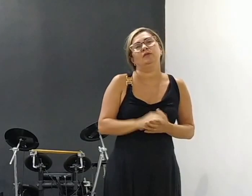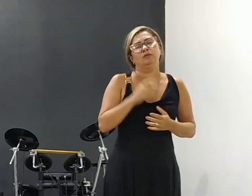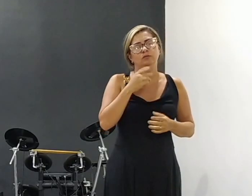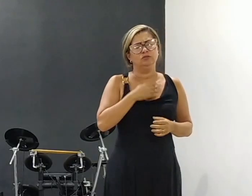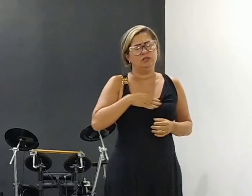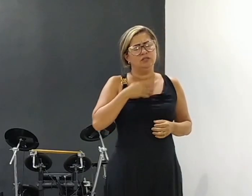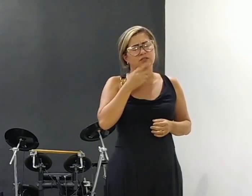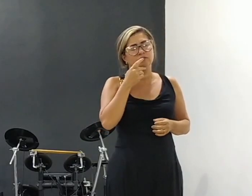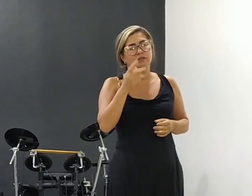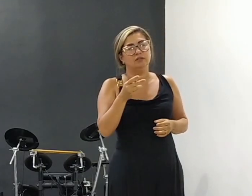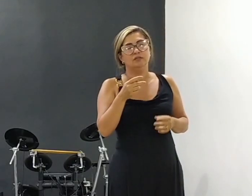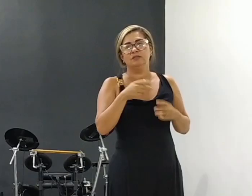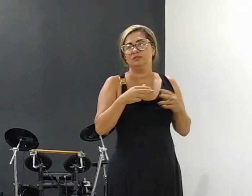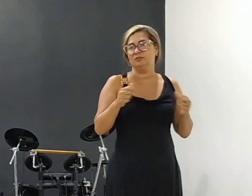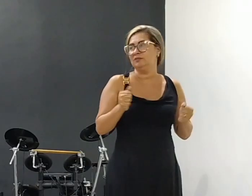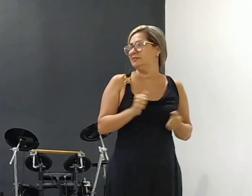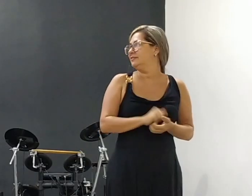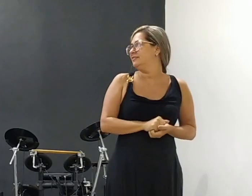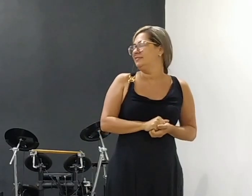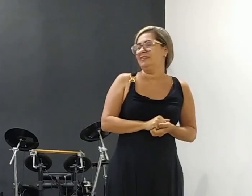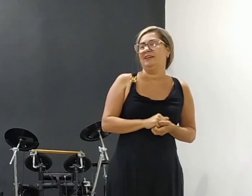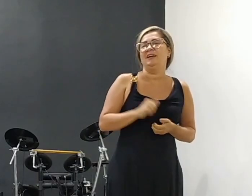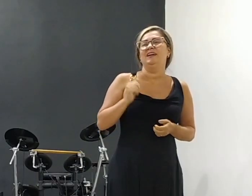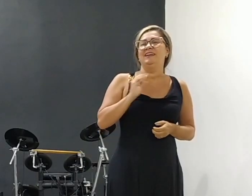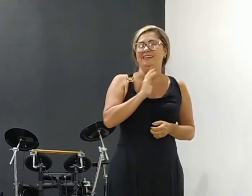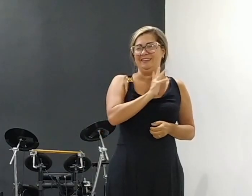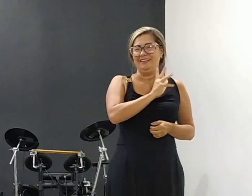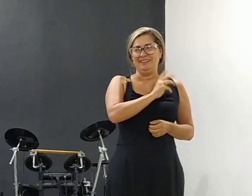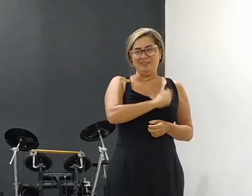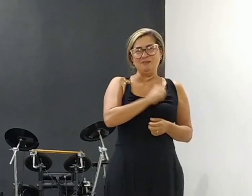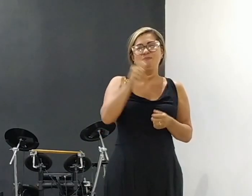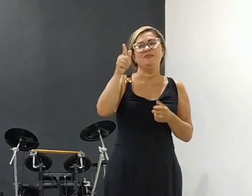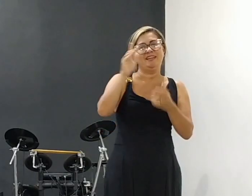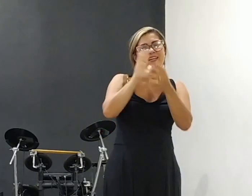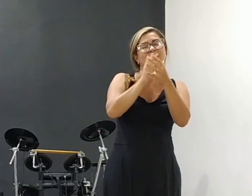irmãos: amo aquele casal de coração,